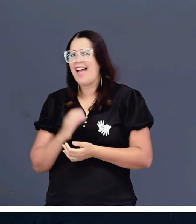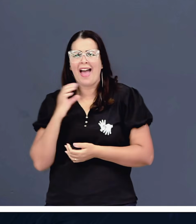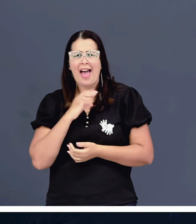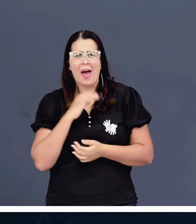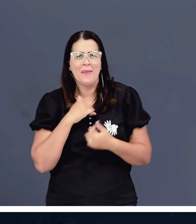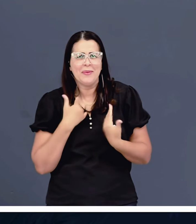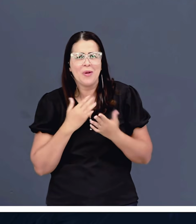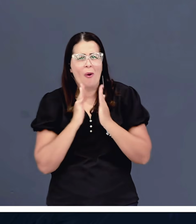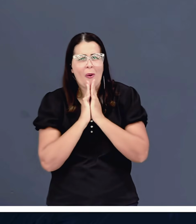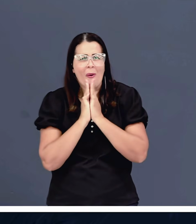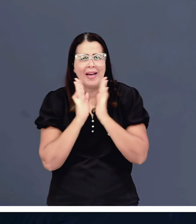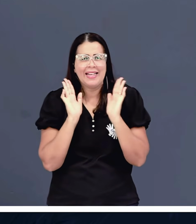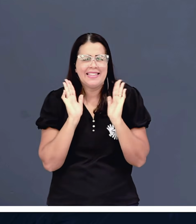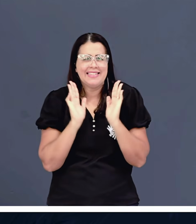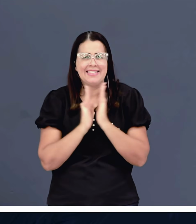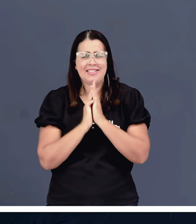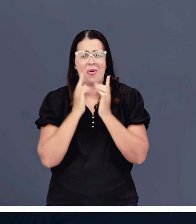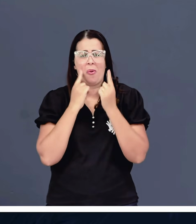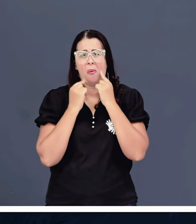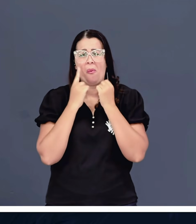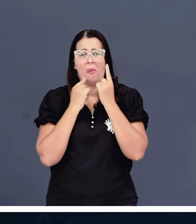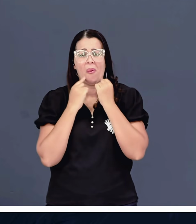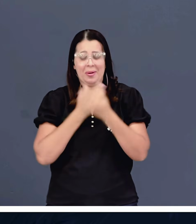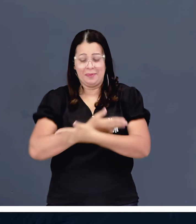Rapidinho, só para eu orar por ti.